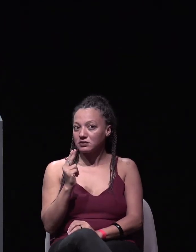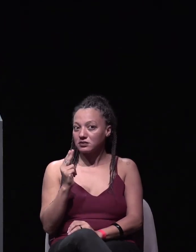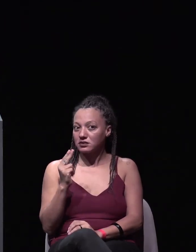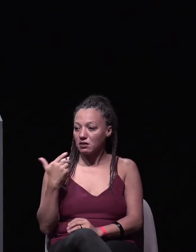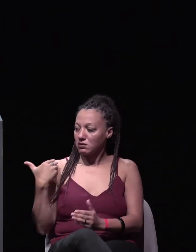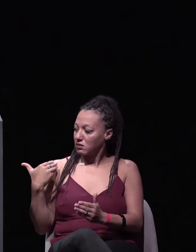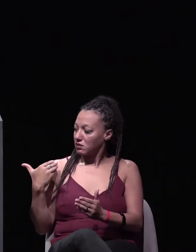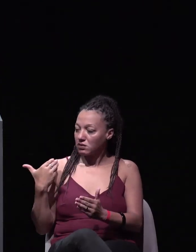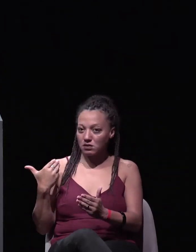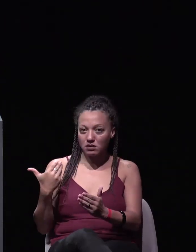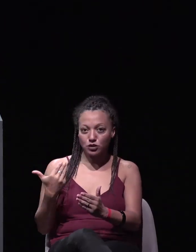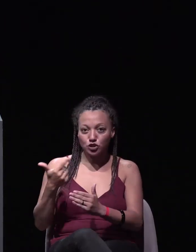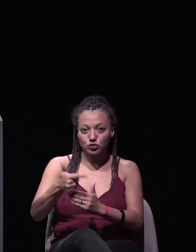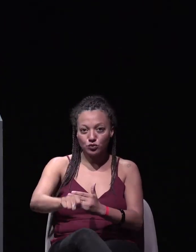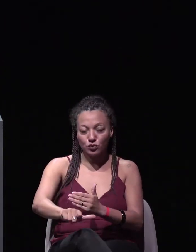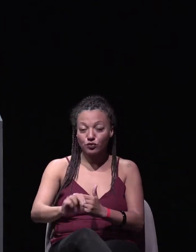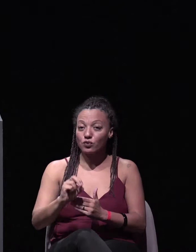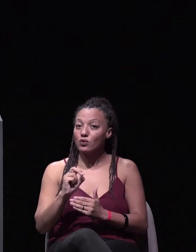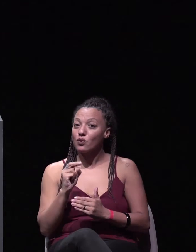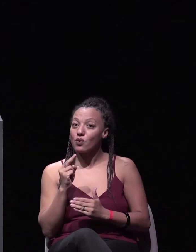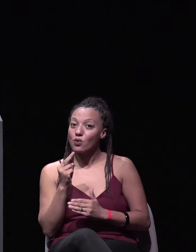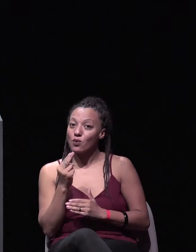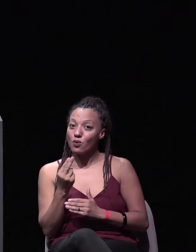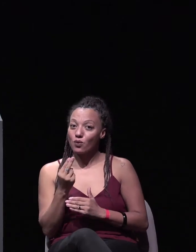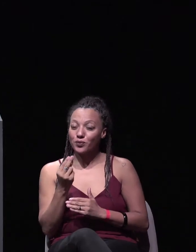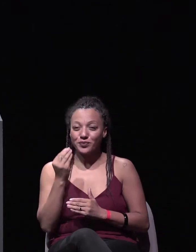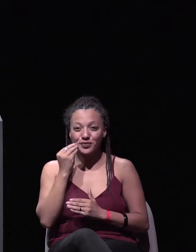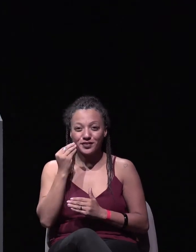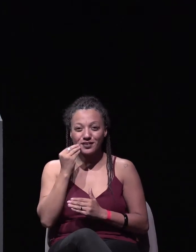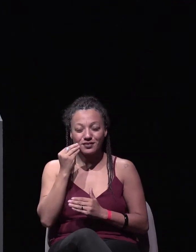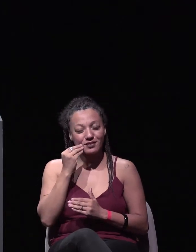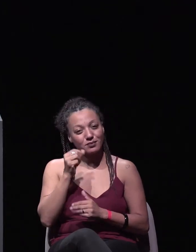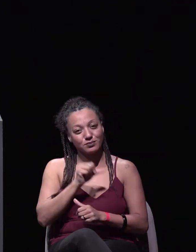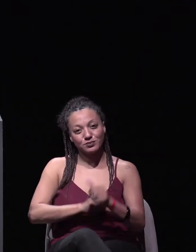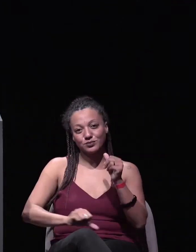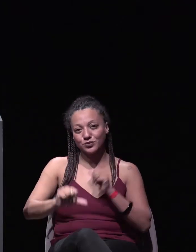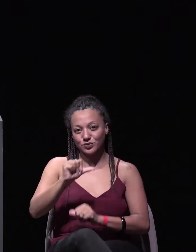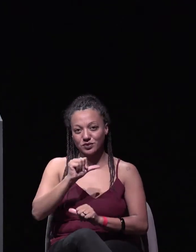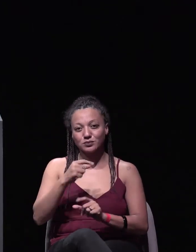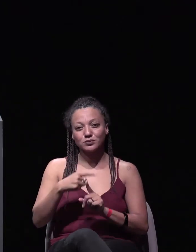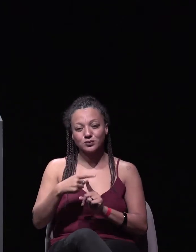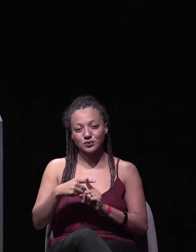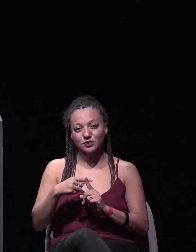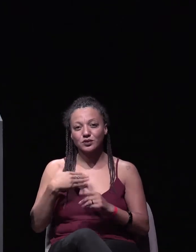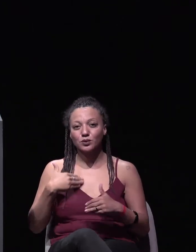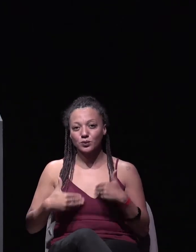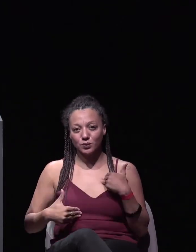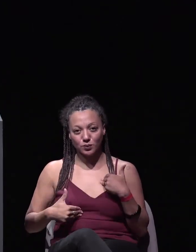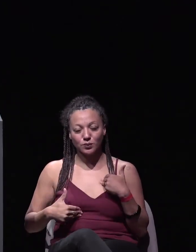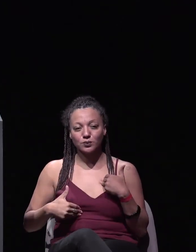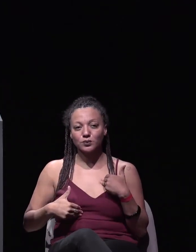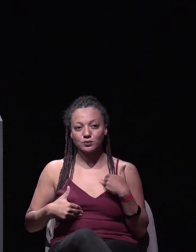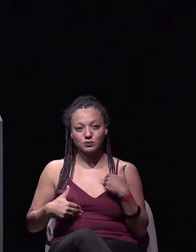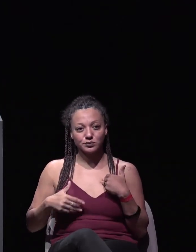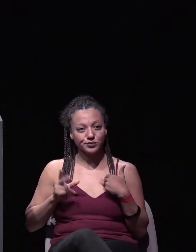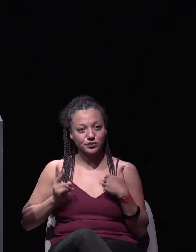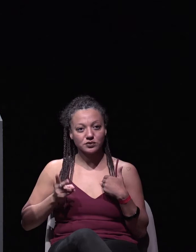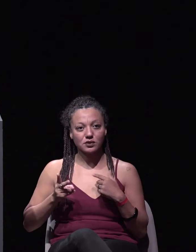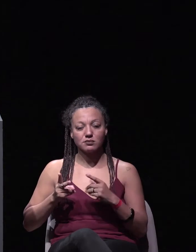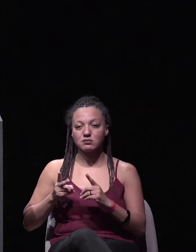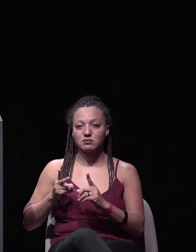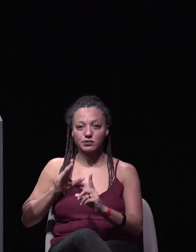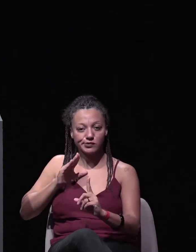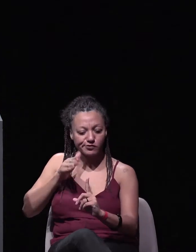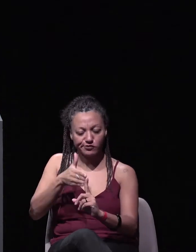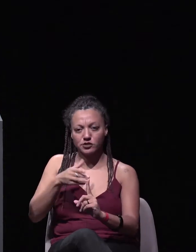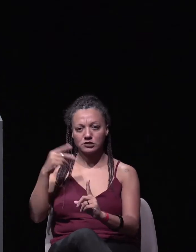reverter o desmembramento truculento dos corpos submetidos ao linchamento, né? Como se ele